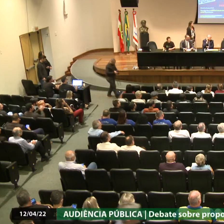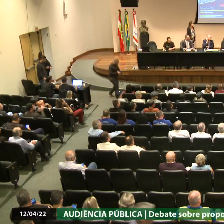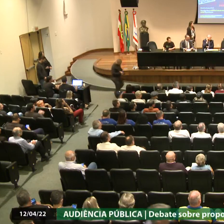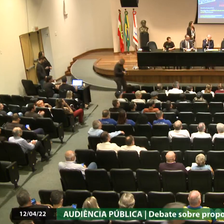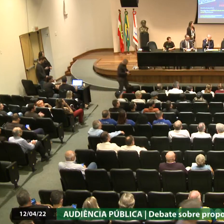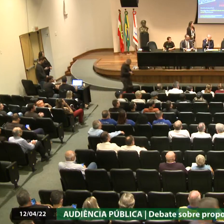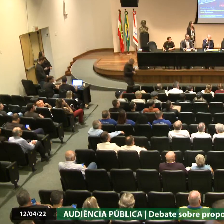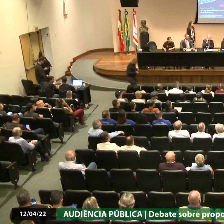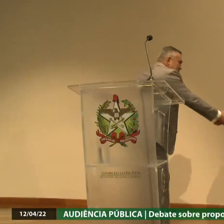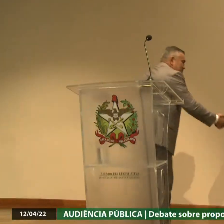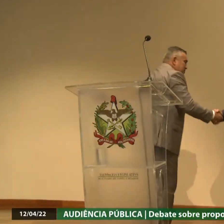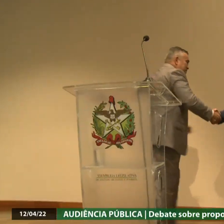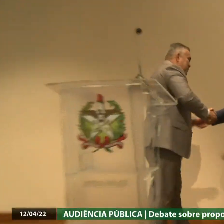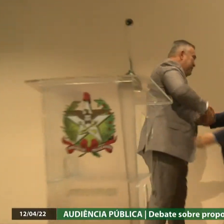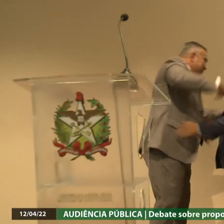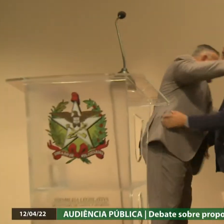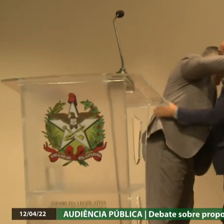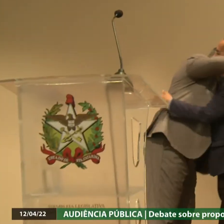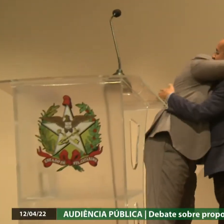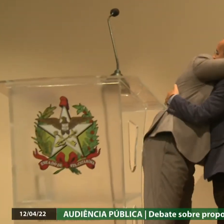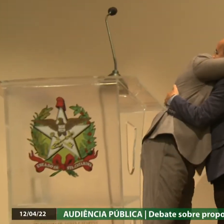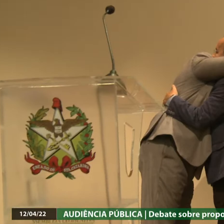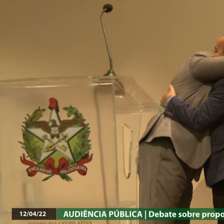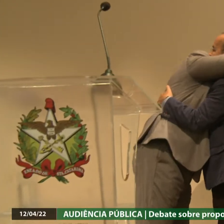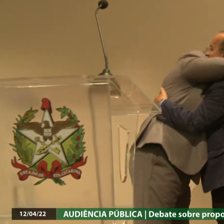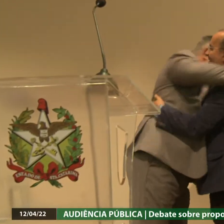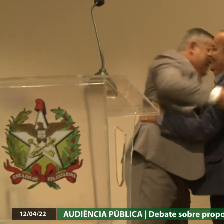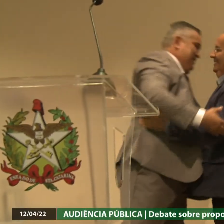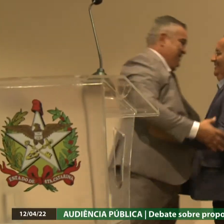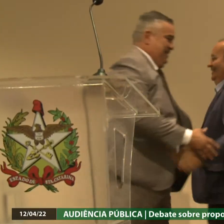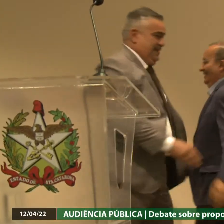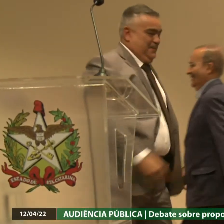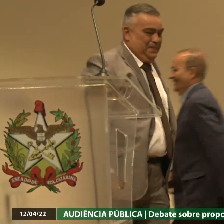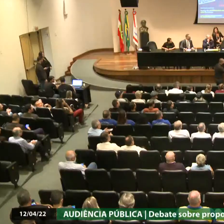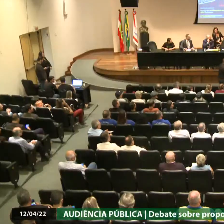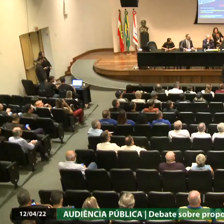e se apresentando em